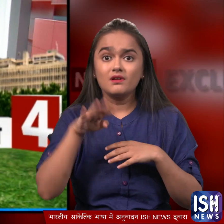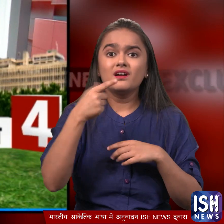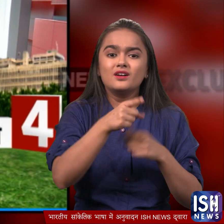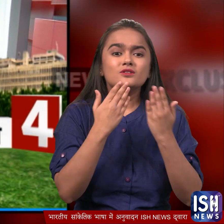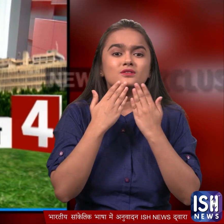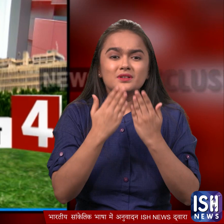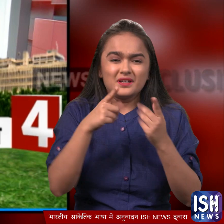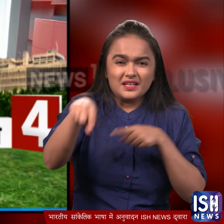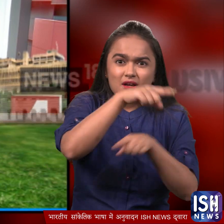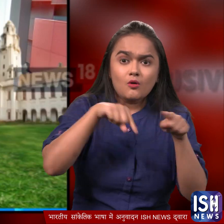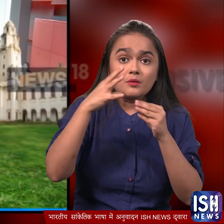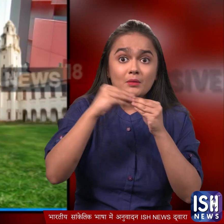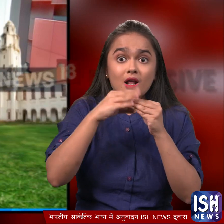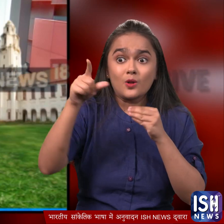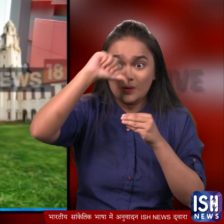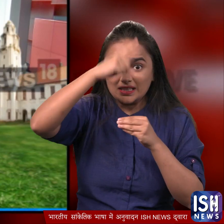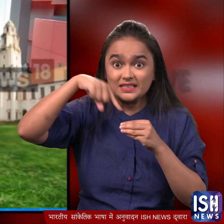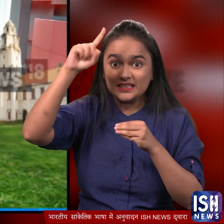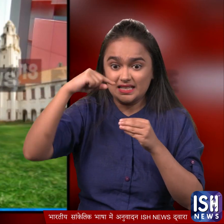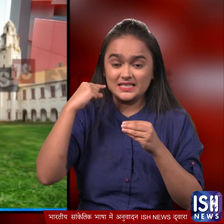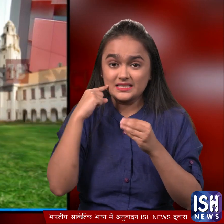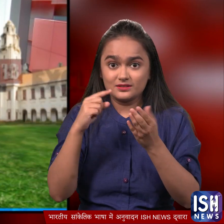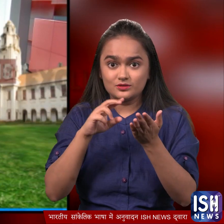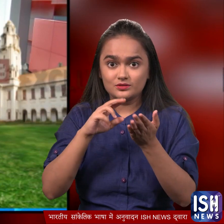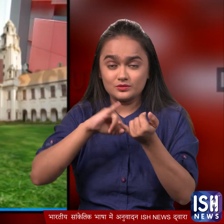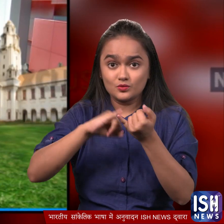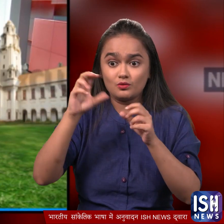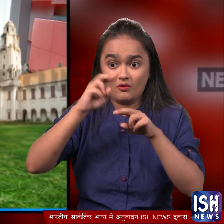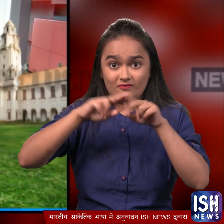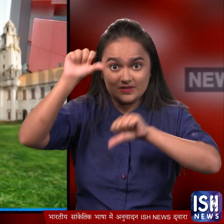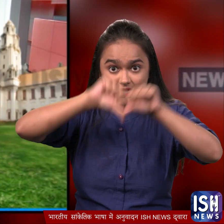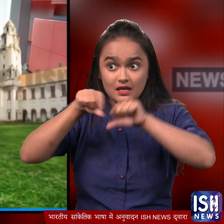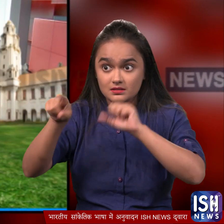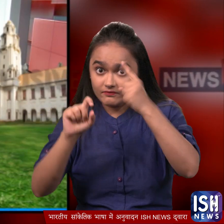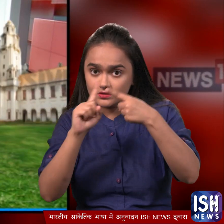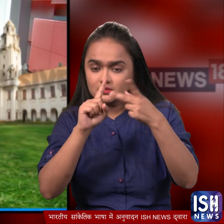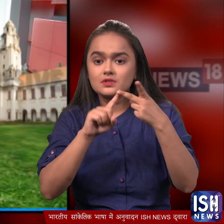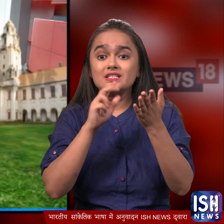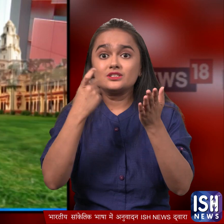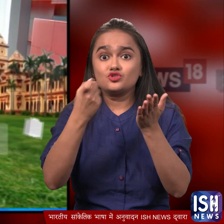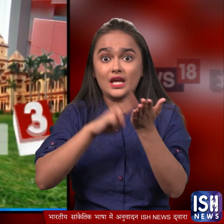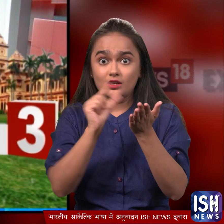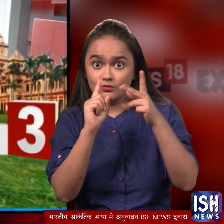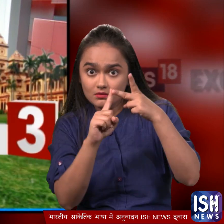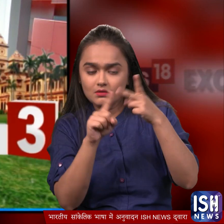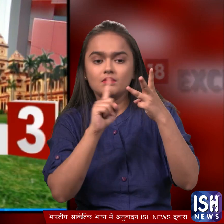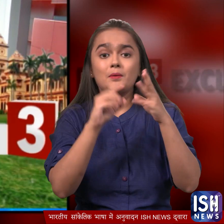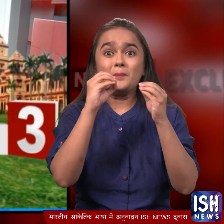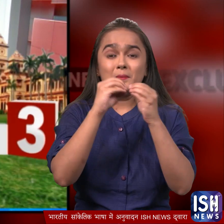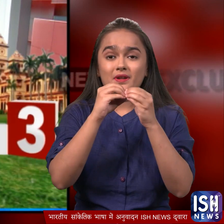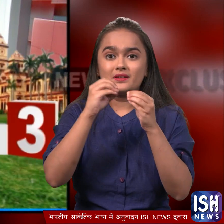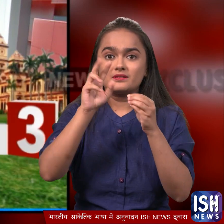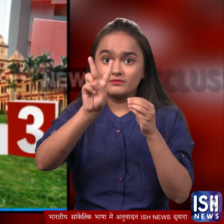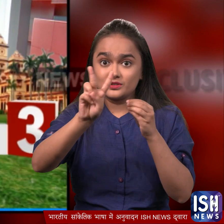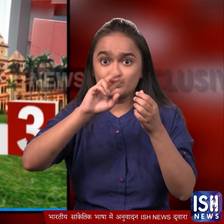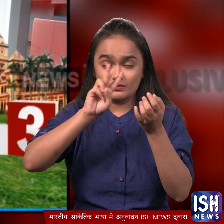रहा। विश्वविद्यालयों की रैंकिंग में बेंगलुरु का इंडियन इंस्टीट्यूट ऑफ साइंस पहले नंबर पर रहा, जबकि JNU दूसरे और बनारस